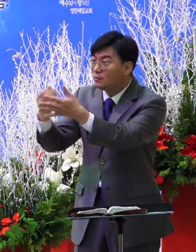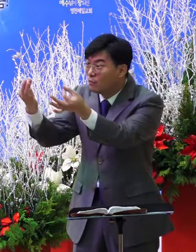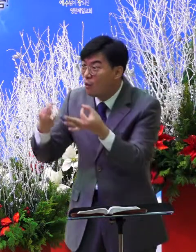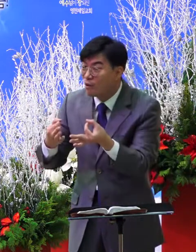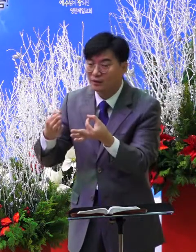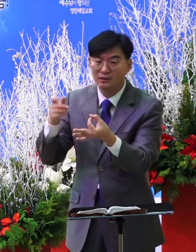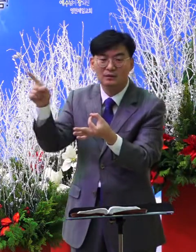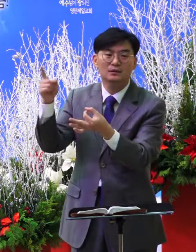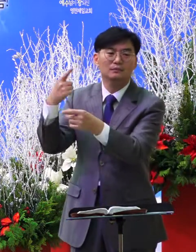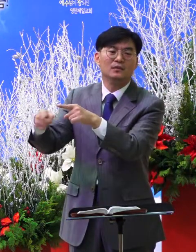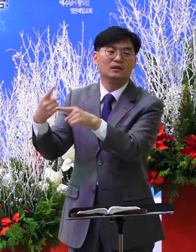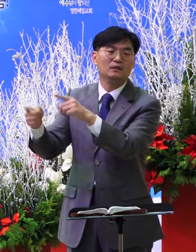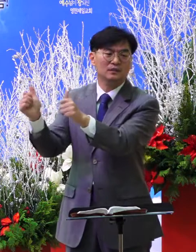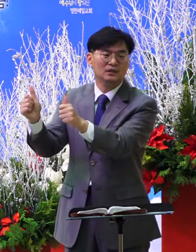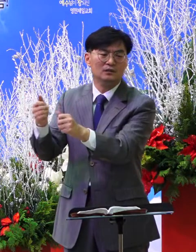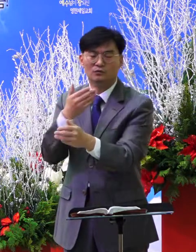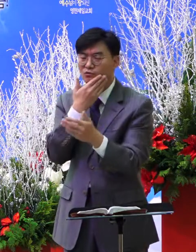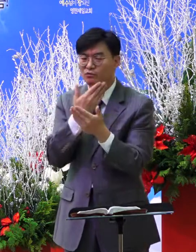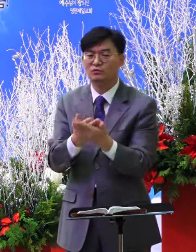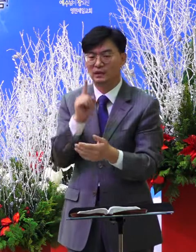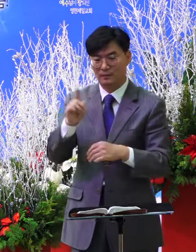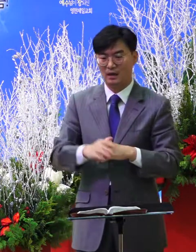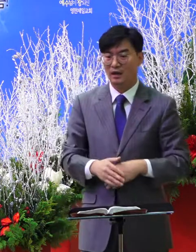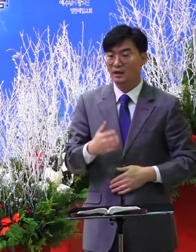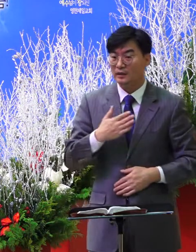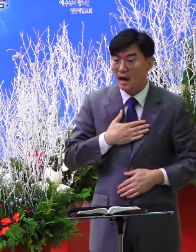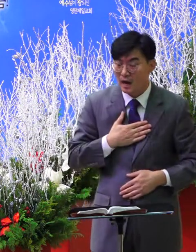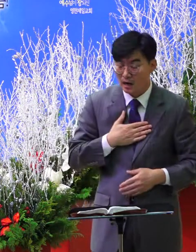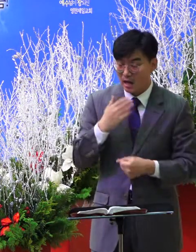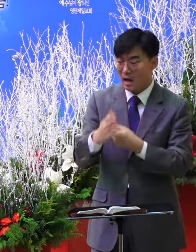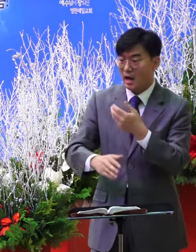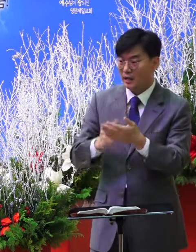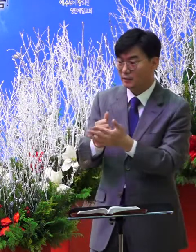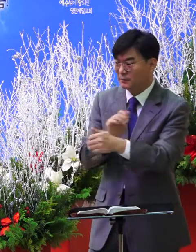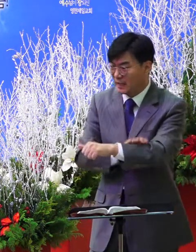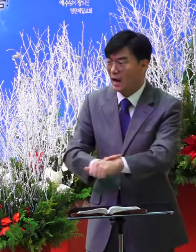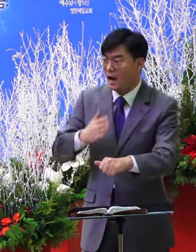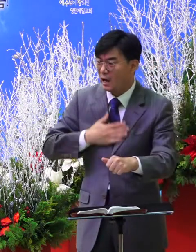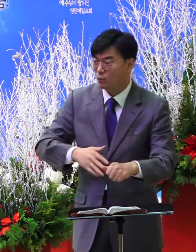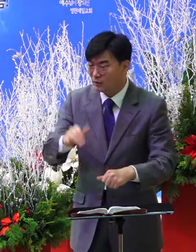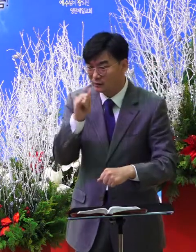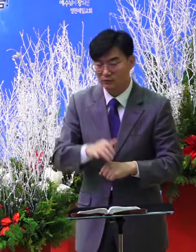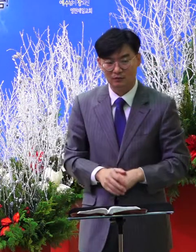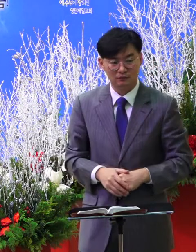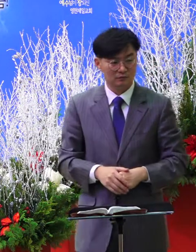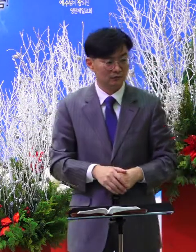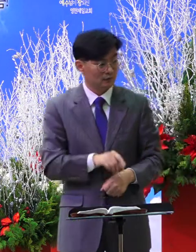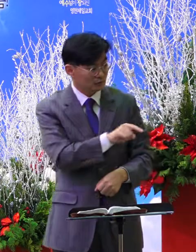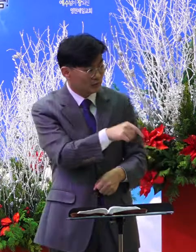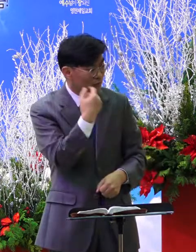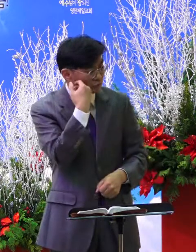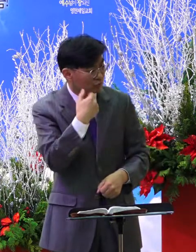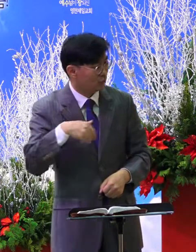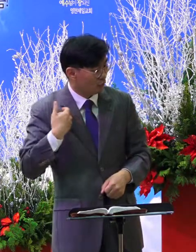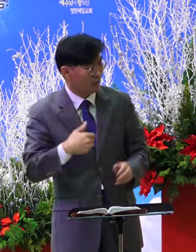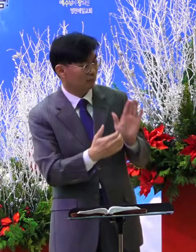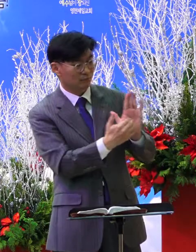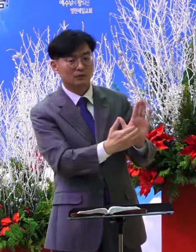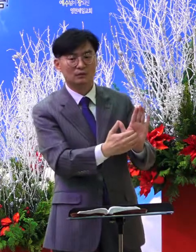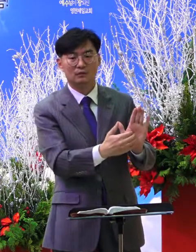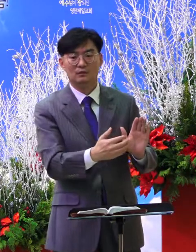날에 주님, 저는 주님을 압니다. 주님 문 열어주십시오. 저는 주님을 압니다. 이렇게 목